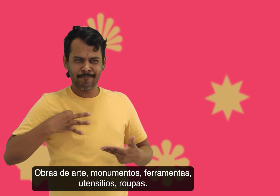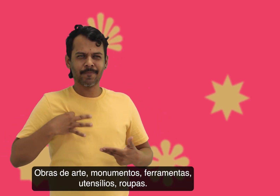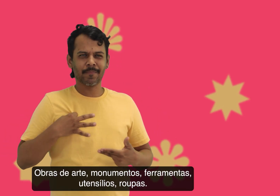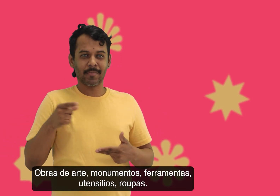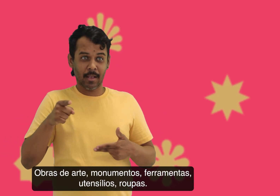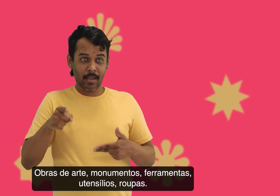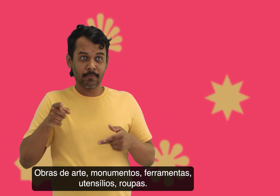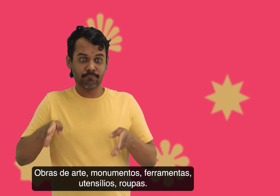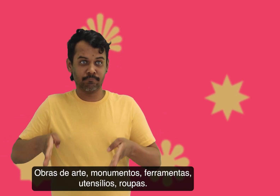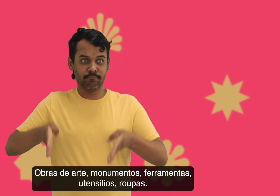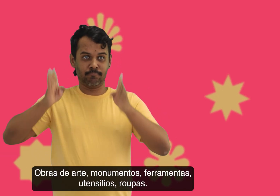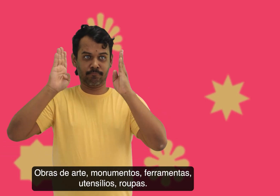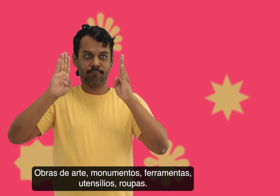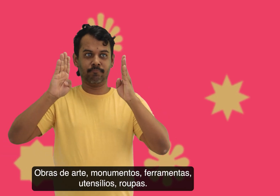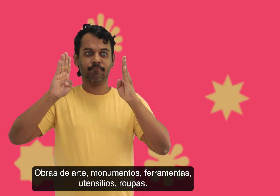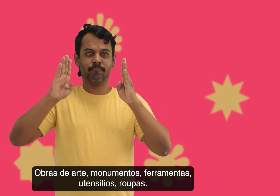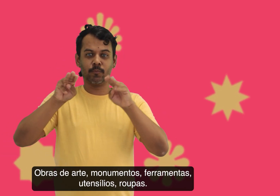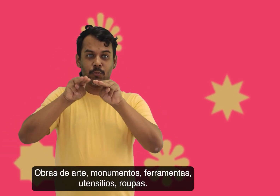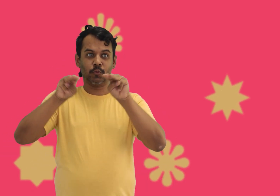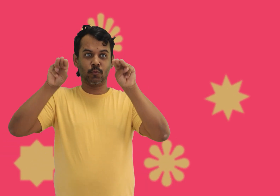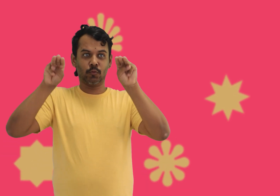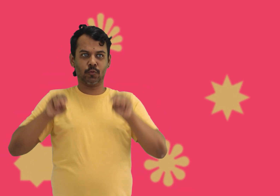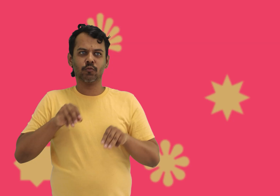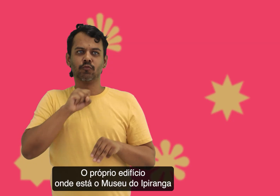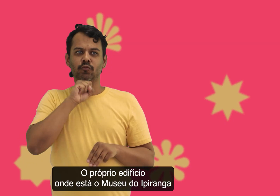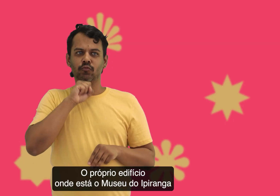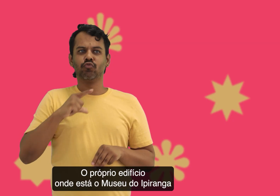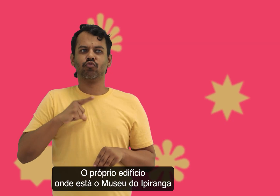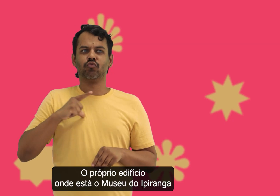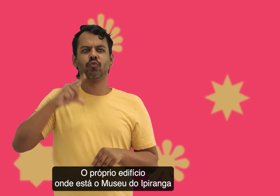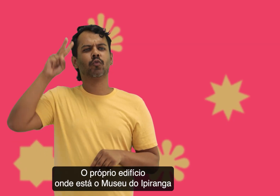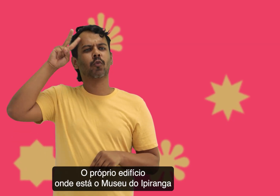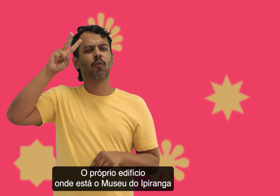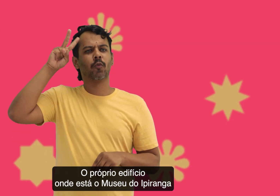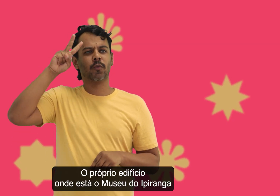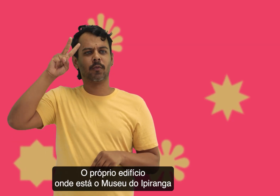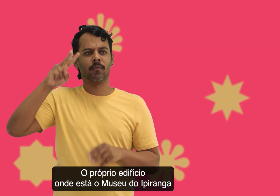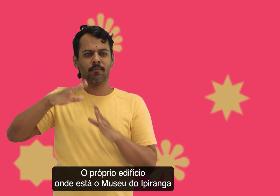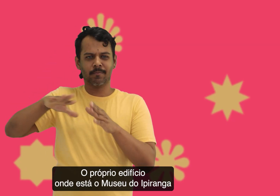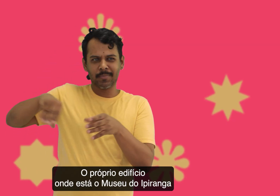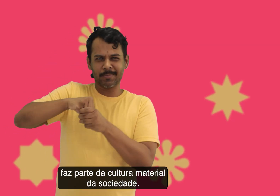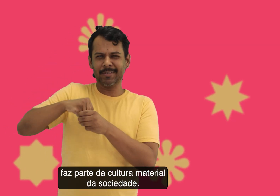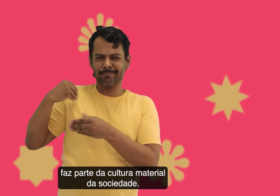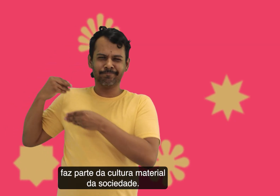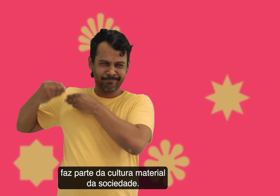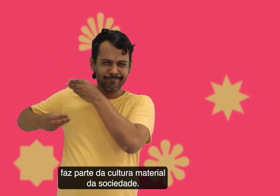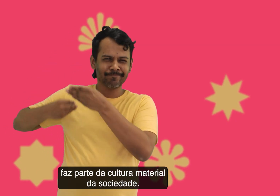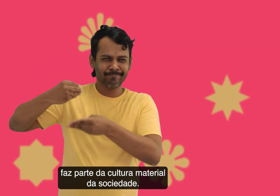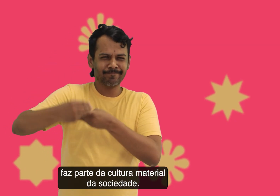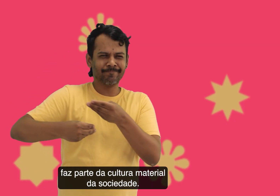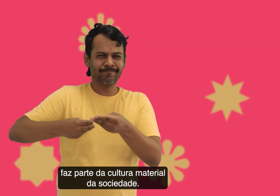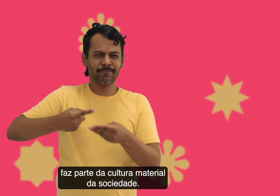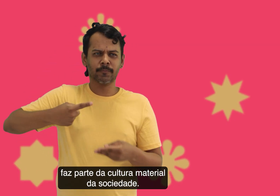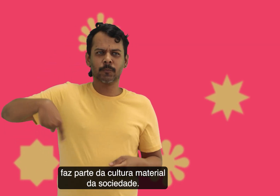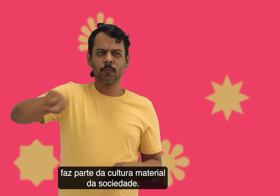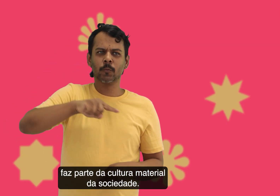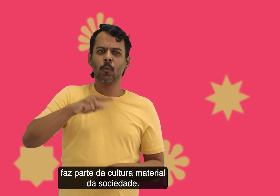monumentos, ferramentas, utensílios, roupas. O próprio edifício onde está o Museu do Ipiranga faz parte da cultura material da